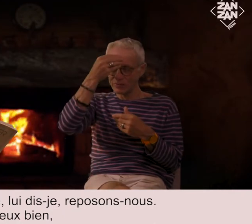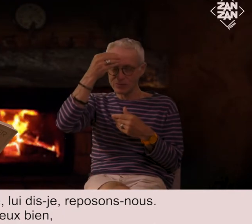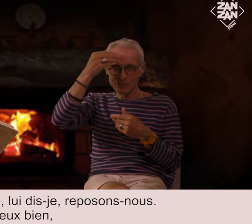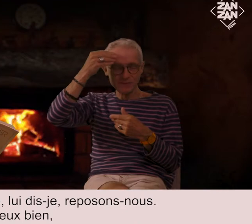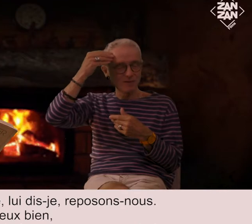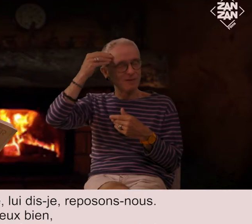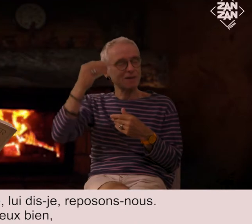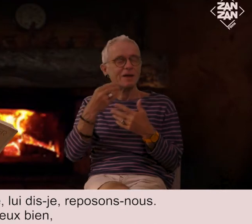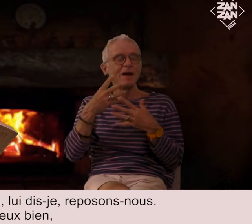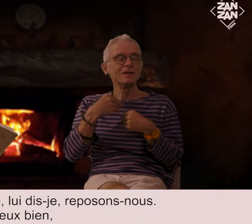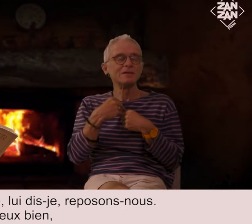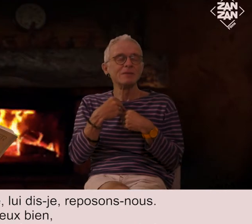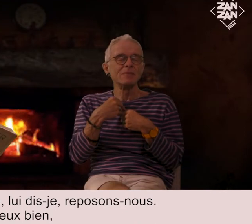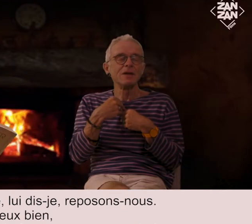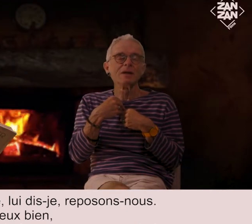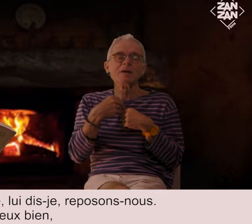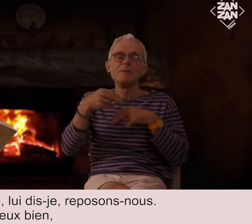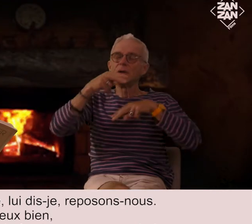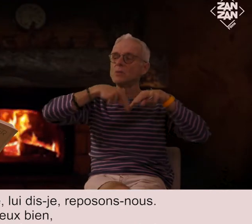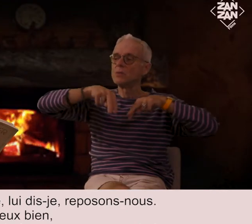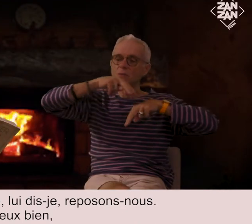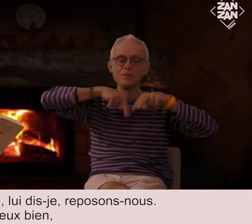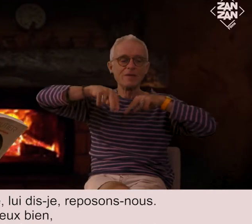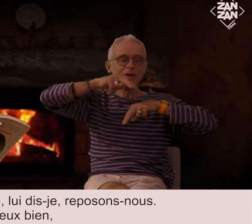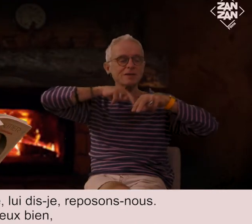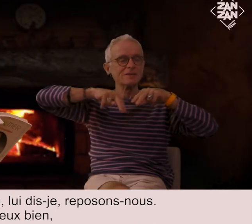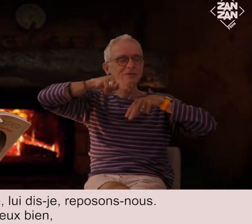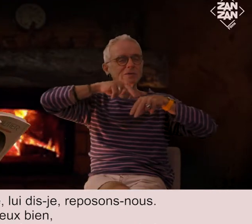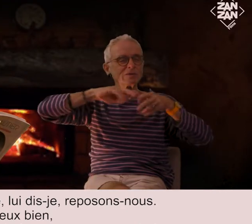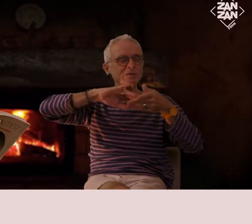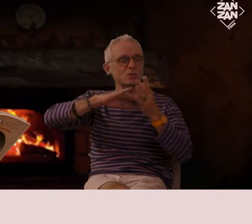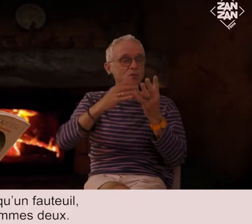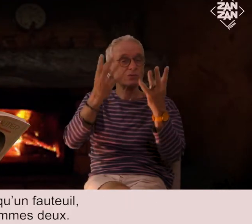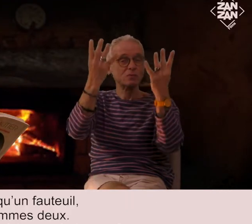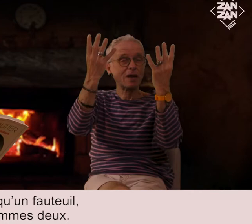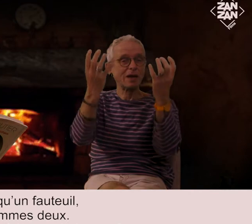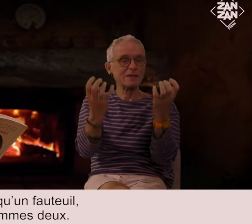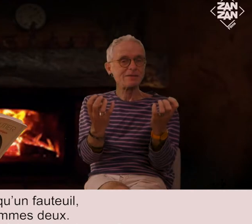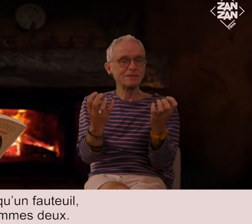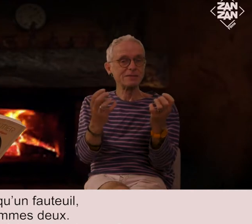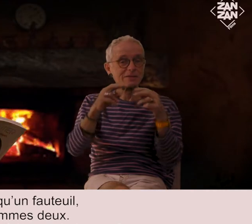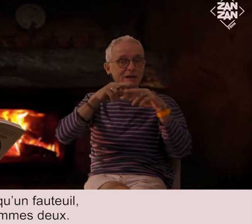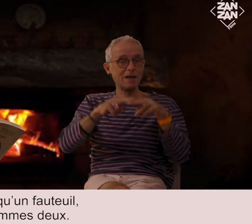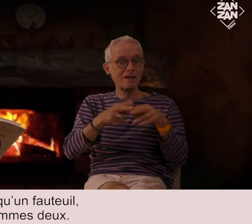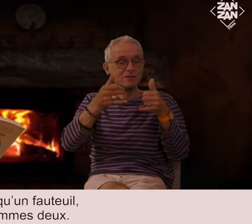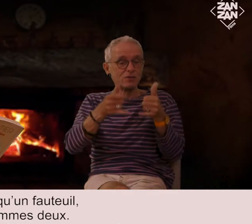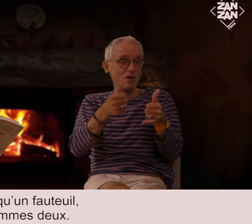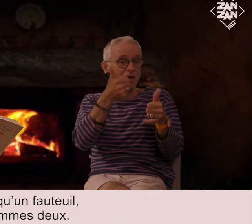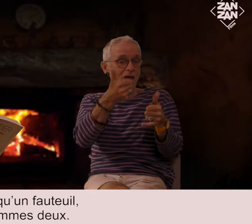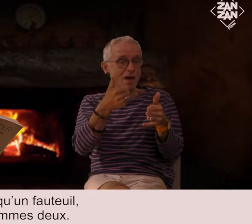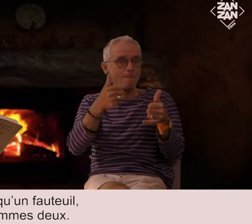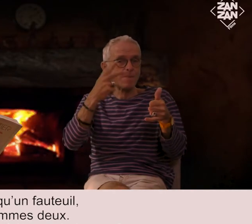avec son mouchoir mais pendant que nous valsions ils se sont tous assis il n'y a plus qu'un fauteuil et nous sommes deux